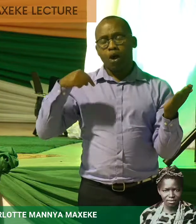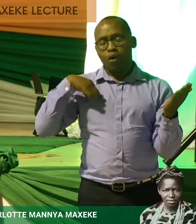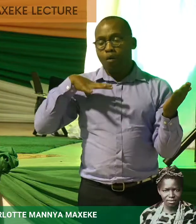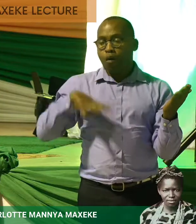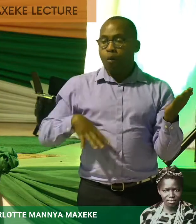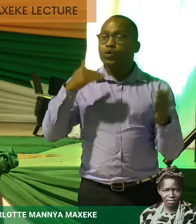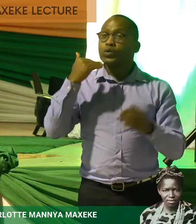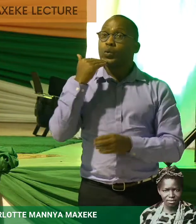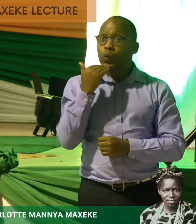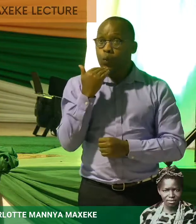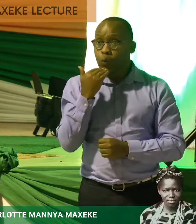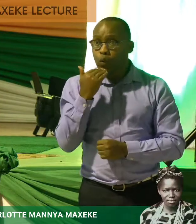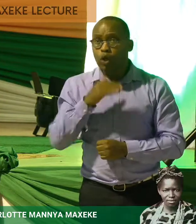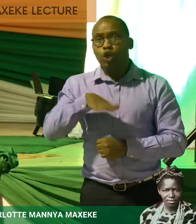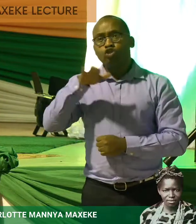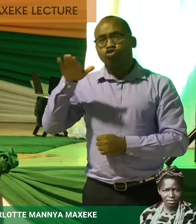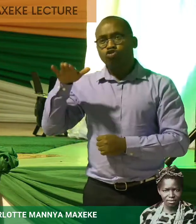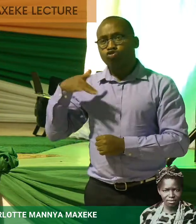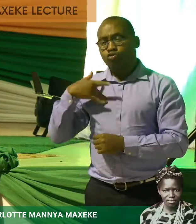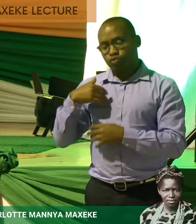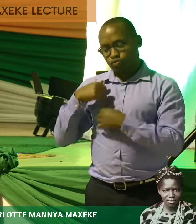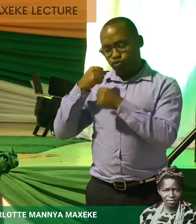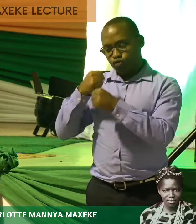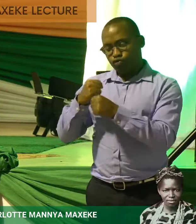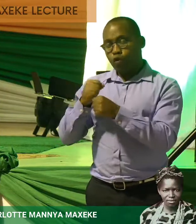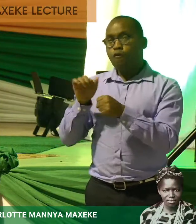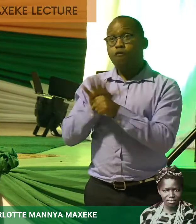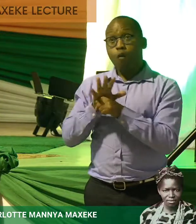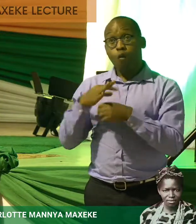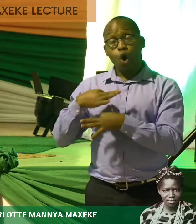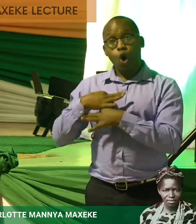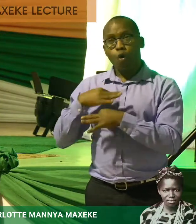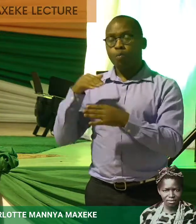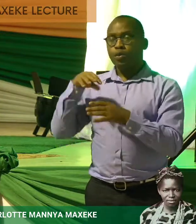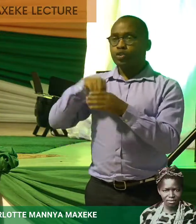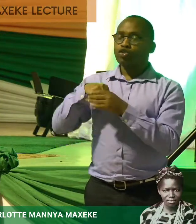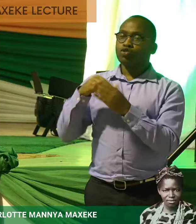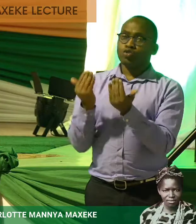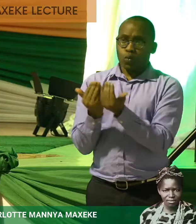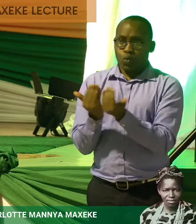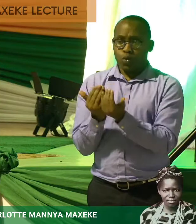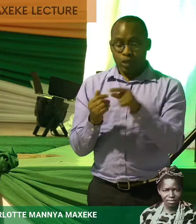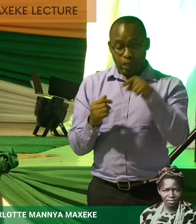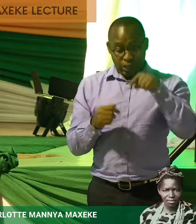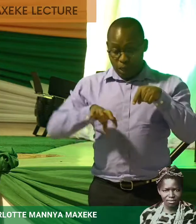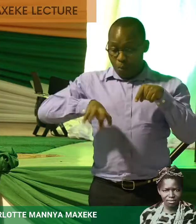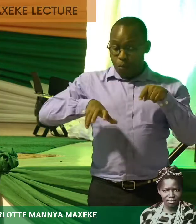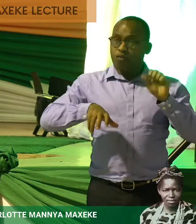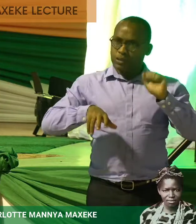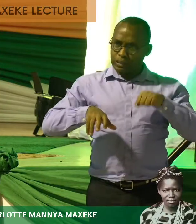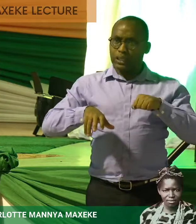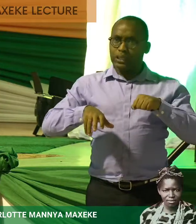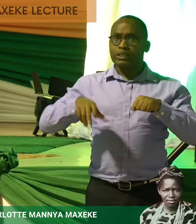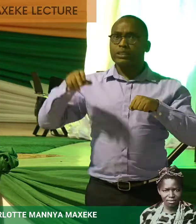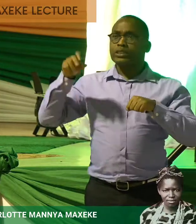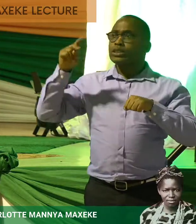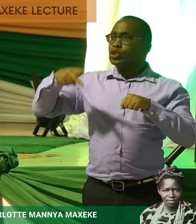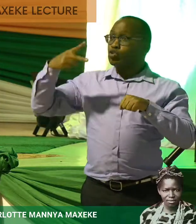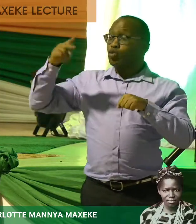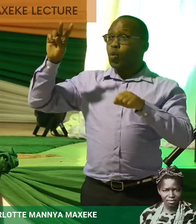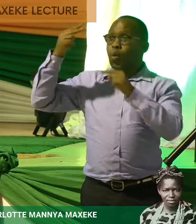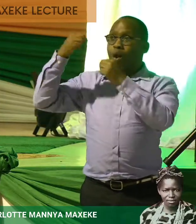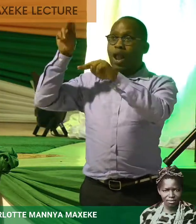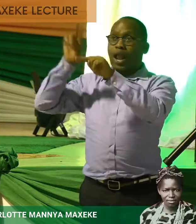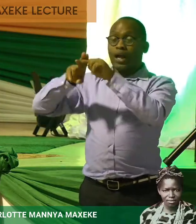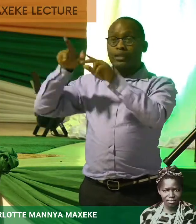sijonga abantwana abathi bapase kakuhle. Ephondweni zikhona ibhasari naphaya kunational